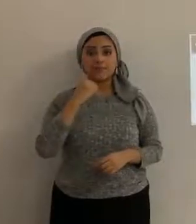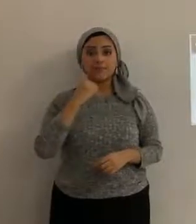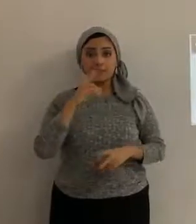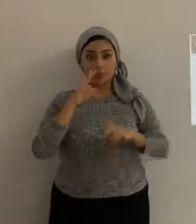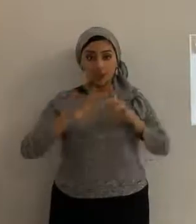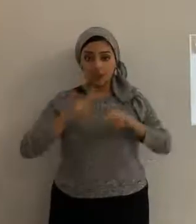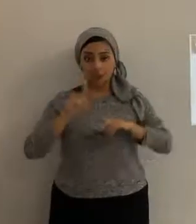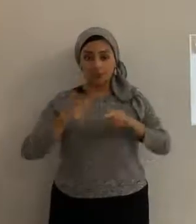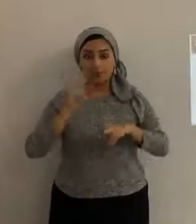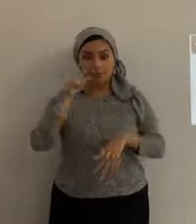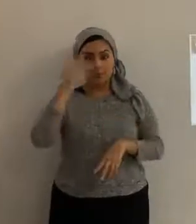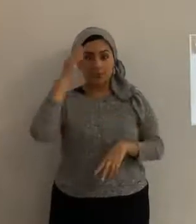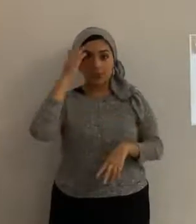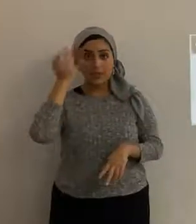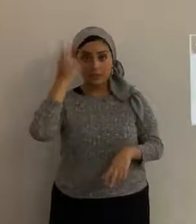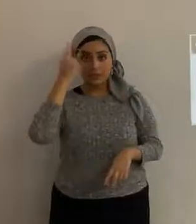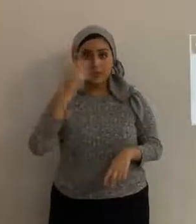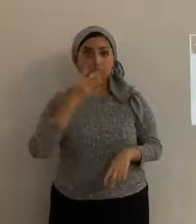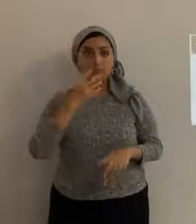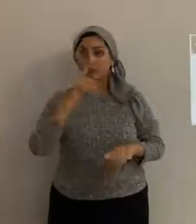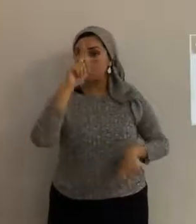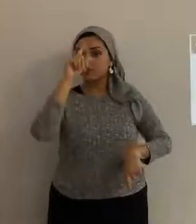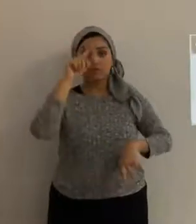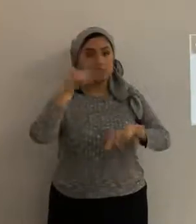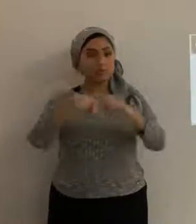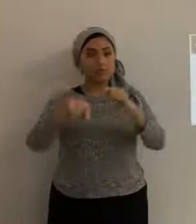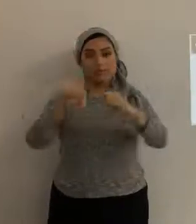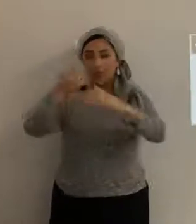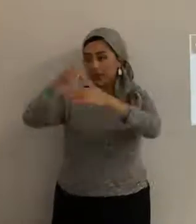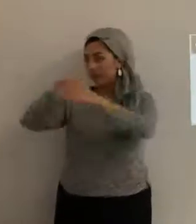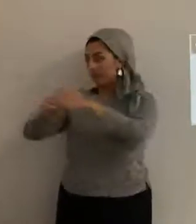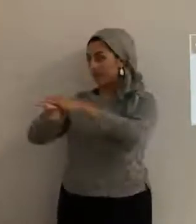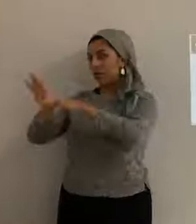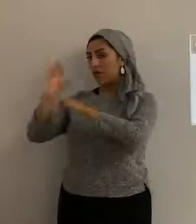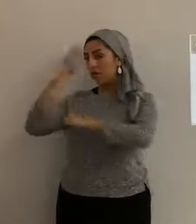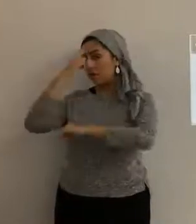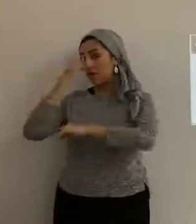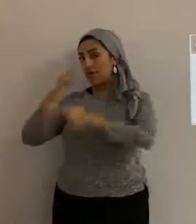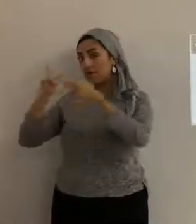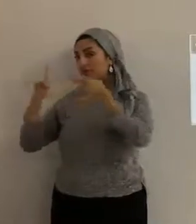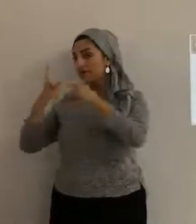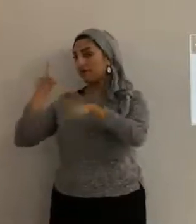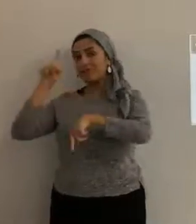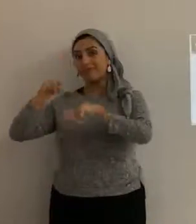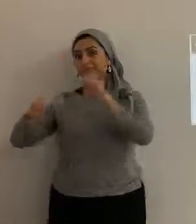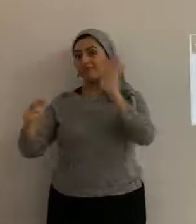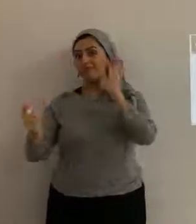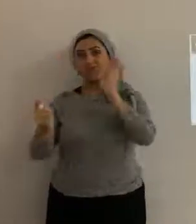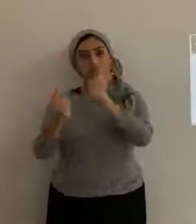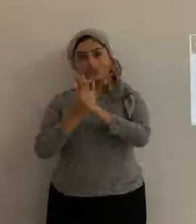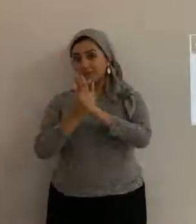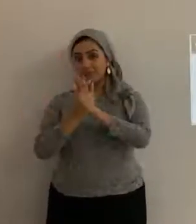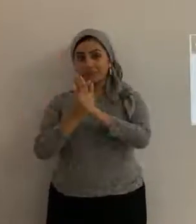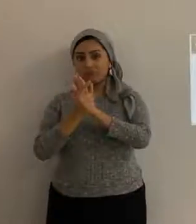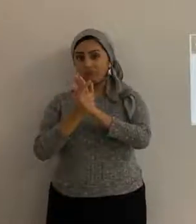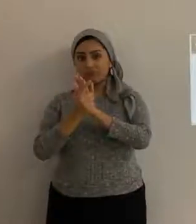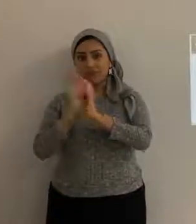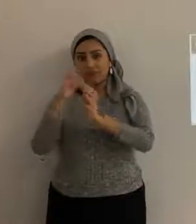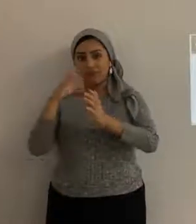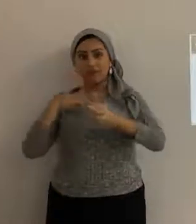judíos, para que se entienda, no podían entrar a la fortaleza Antonia, no, porque se contaminaban.